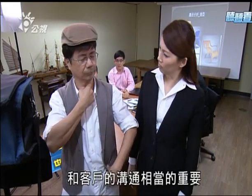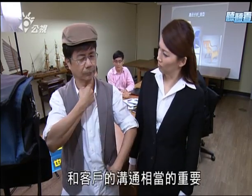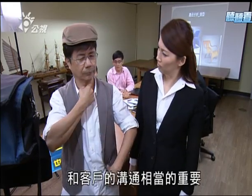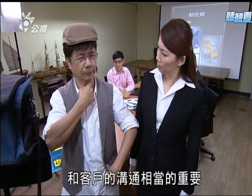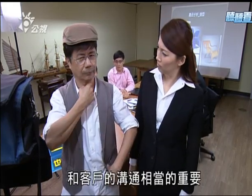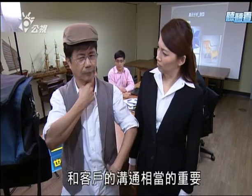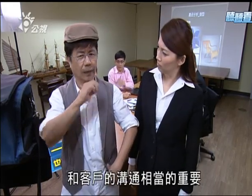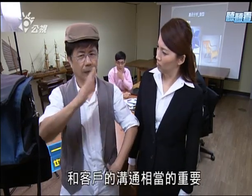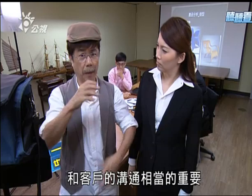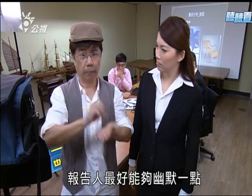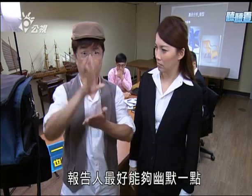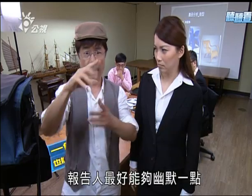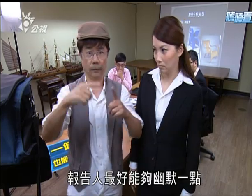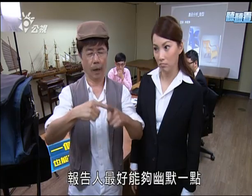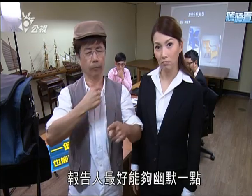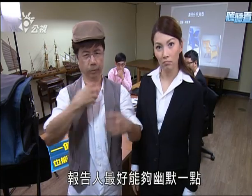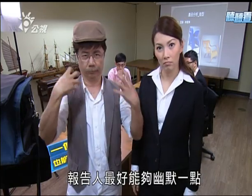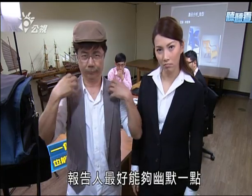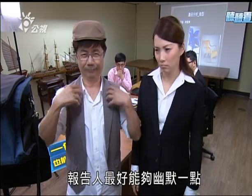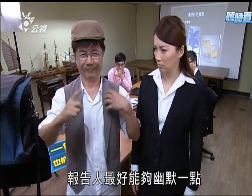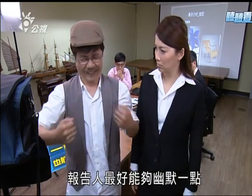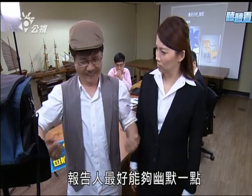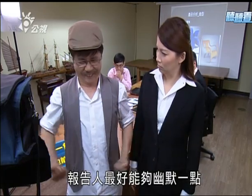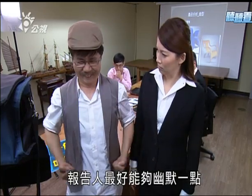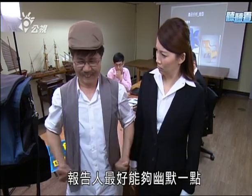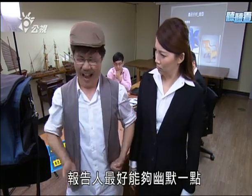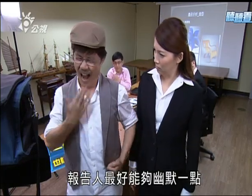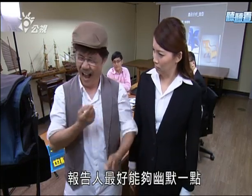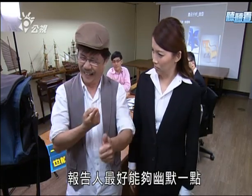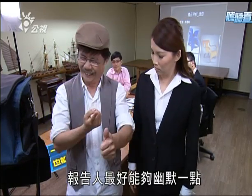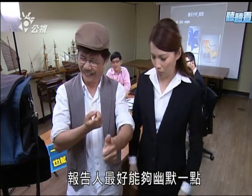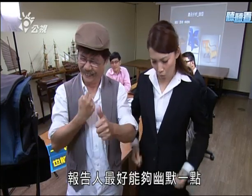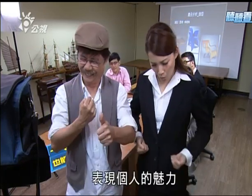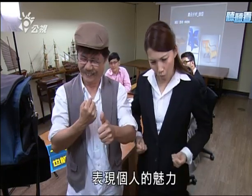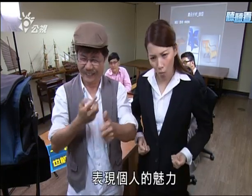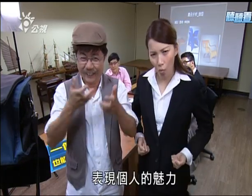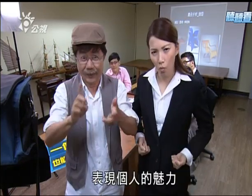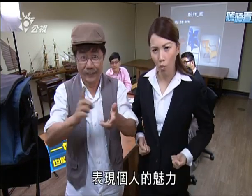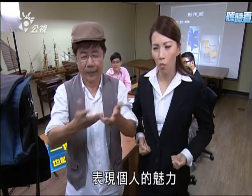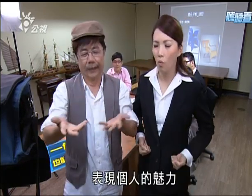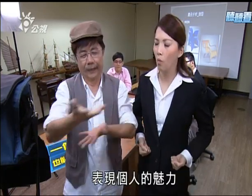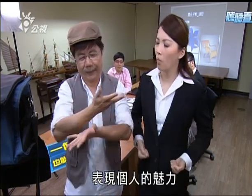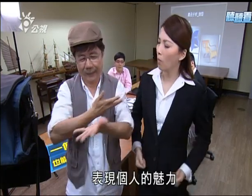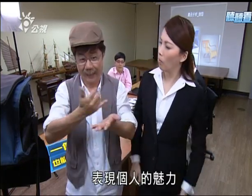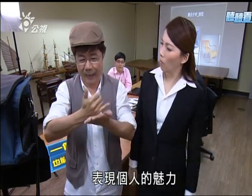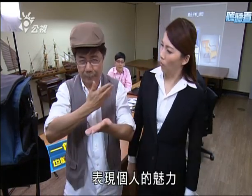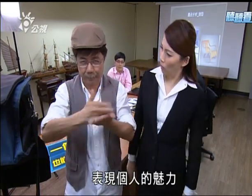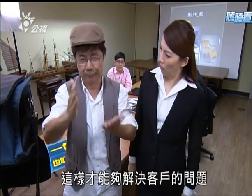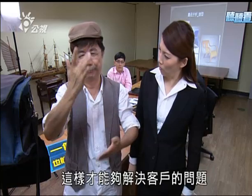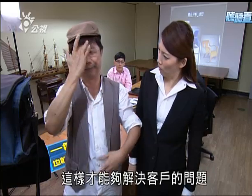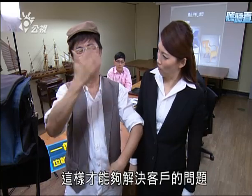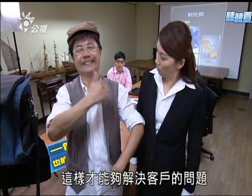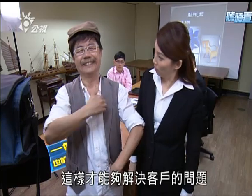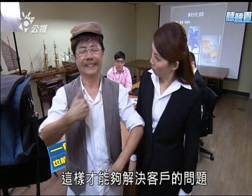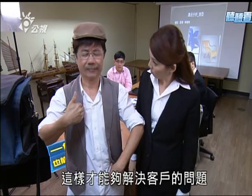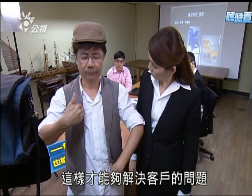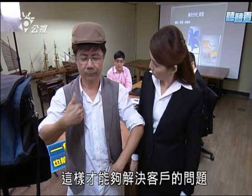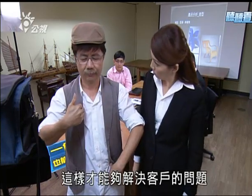重要。报告人呢，最好能够幽默一点，表现个人的魅力，这样才能够解决客户的问